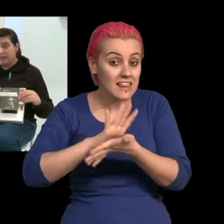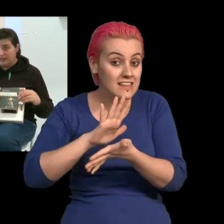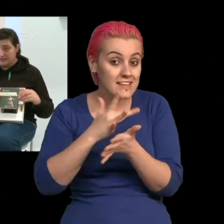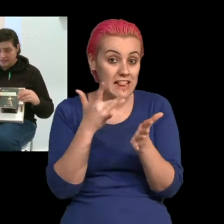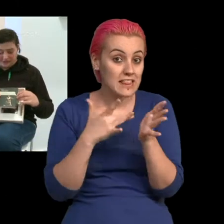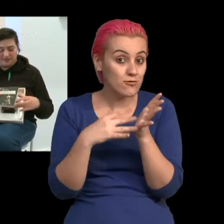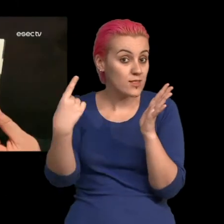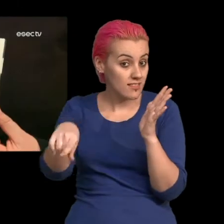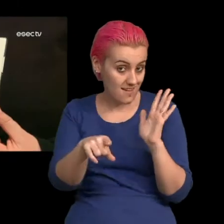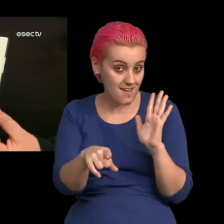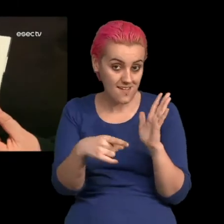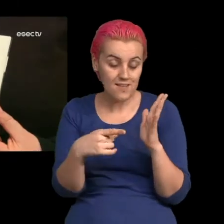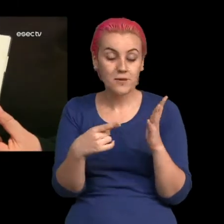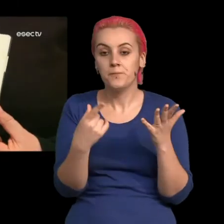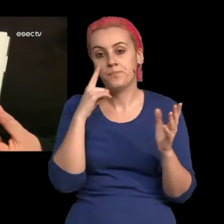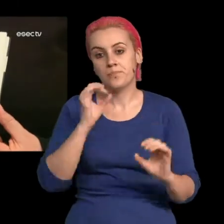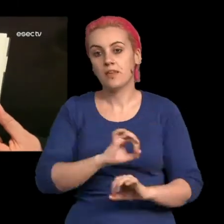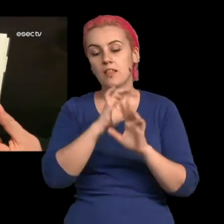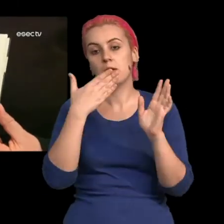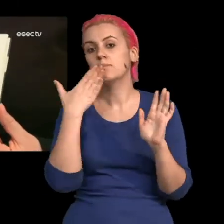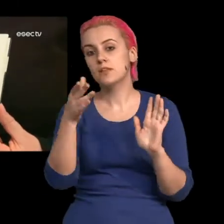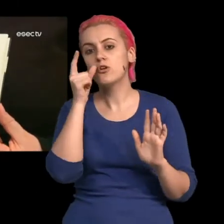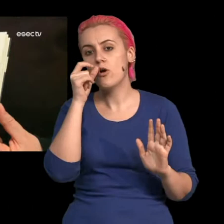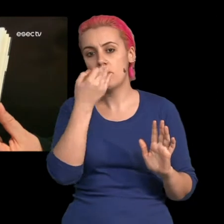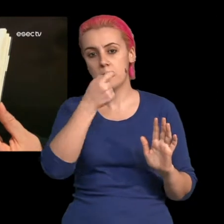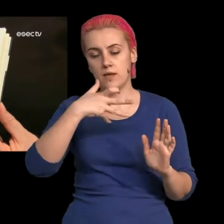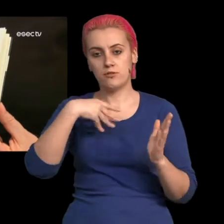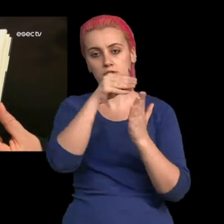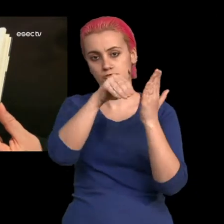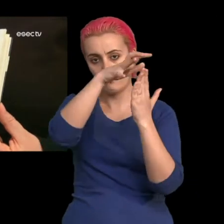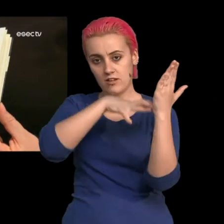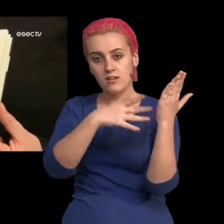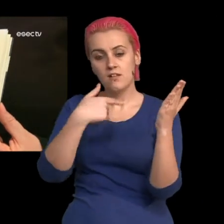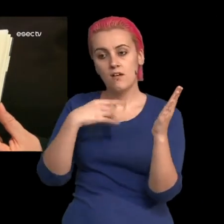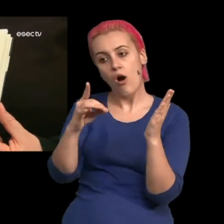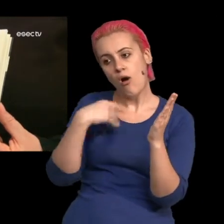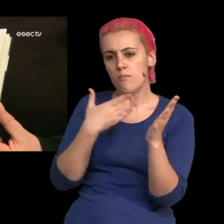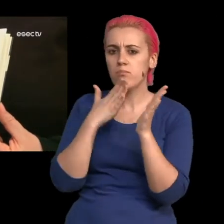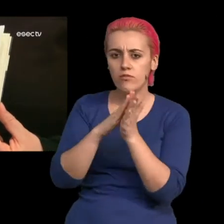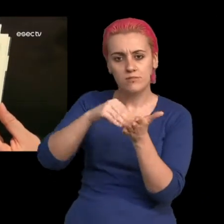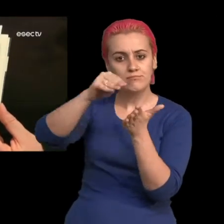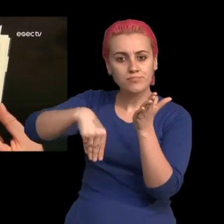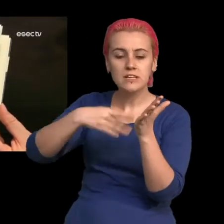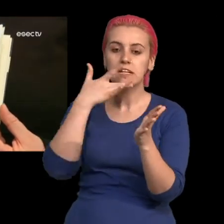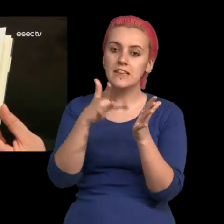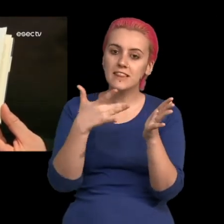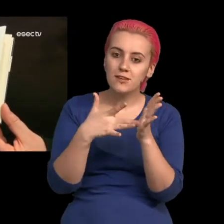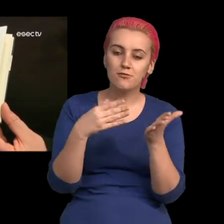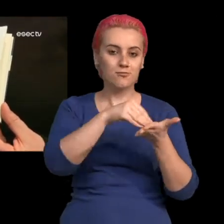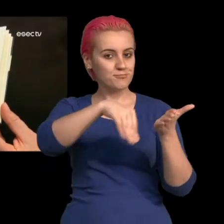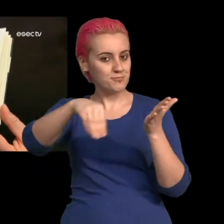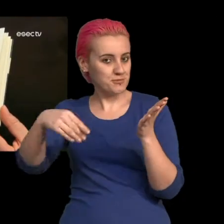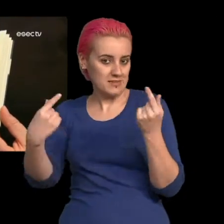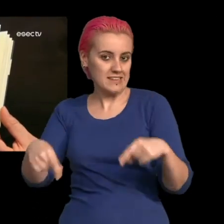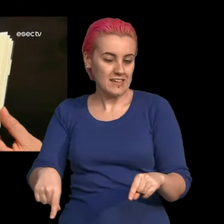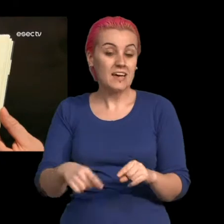da Companhia das Ilhas. Que eu naturalmente pedi ao Pedro, com grande gentileza, que assinasse, e portanto todos os livrinhos vêm assinados pelo Pedro